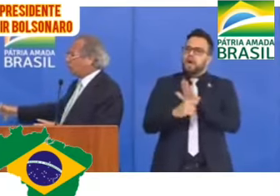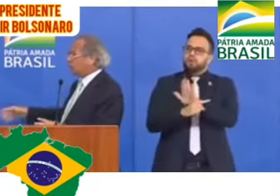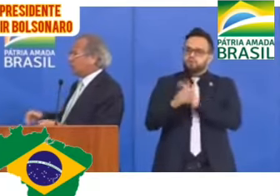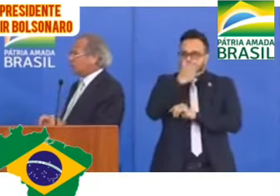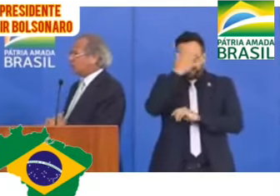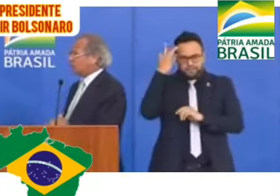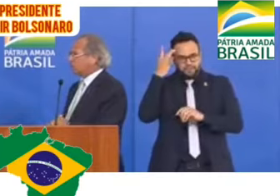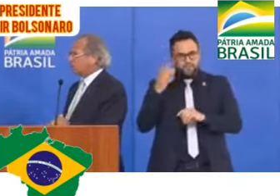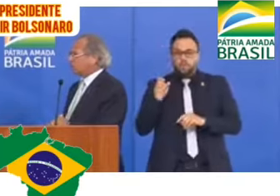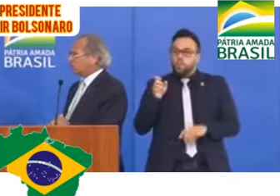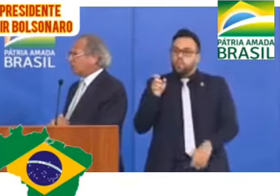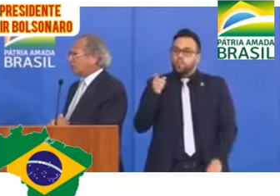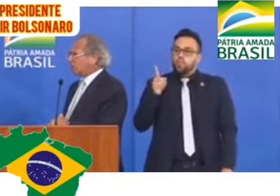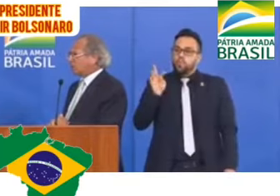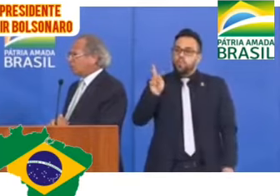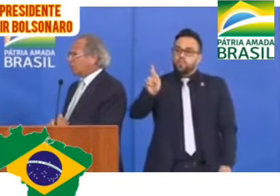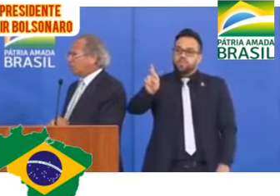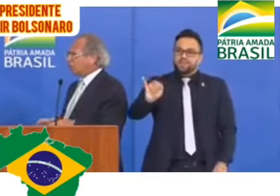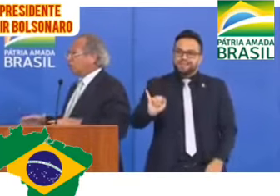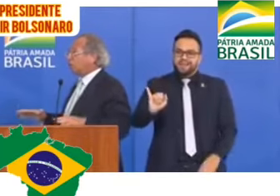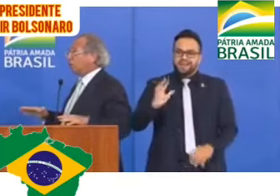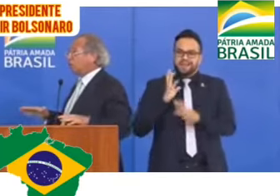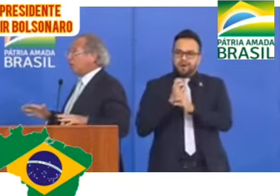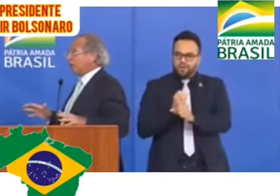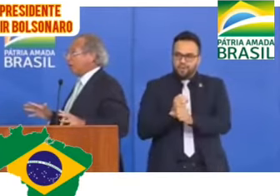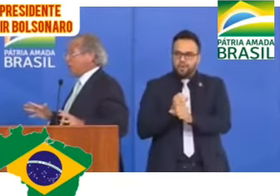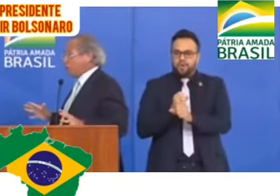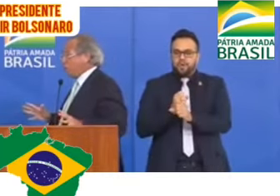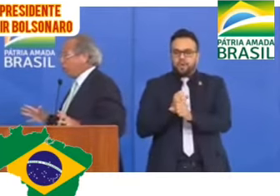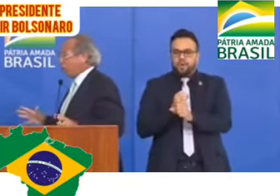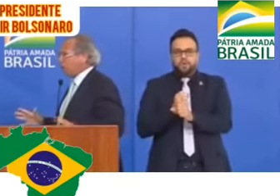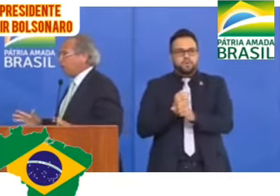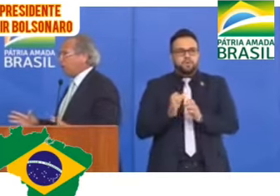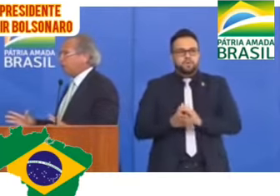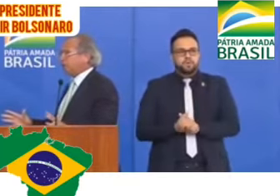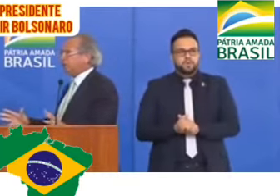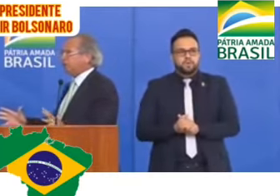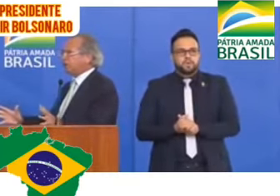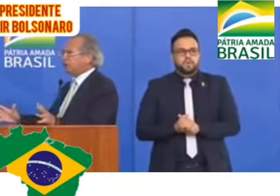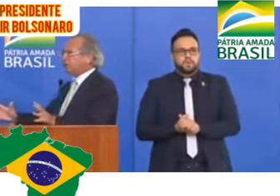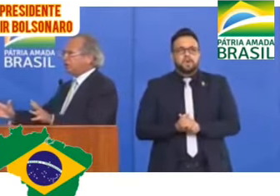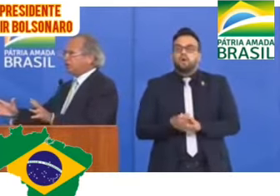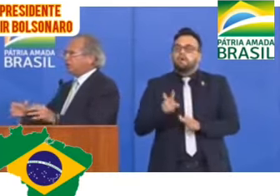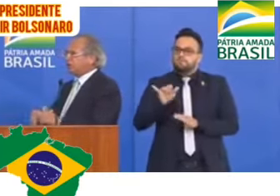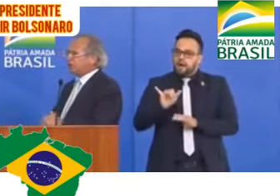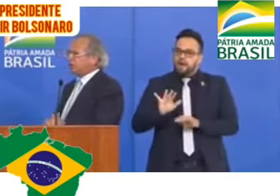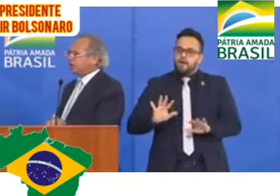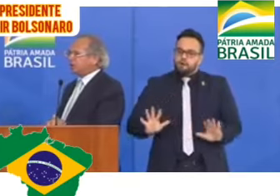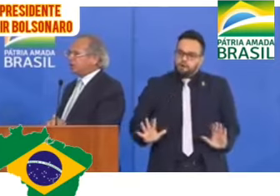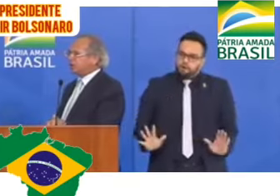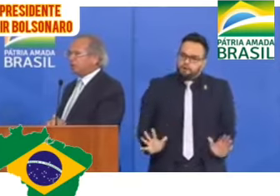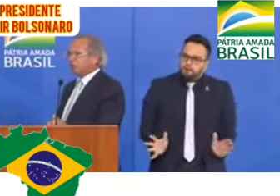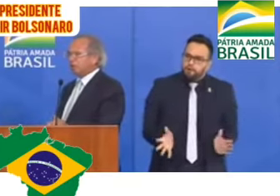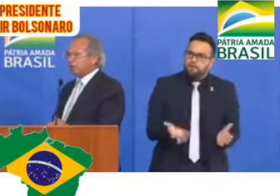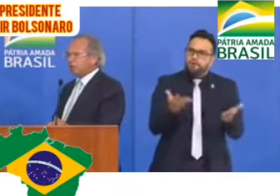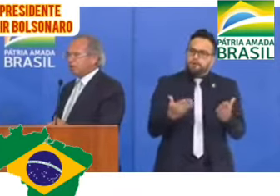1 trilhão, e tudo isso agora está empurrando a economia nesse final de ano. E nós esperamos,